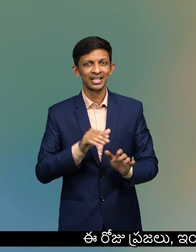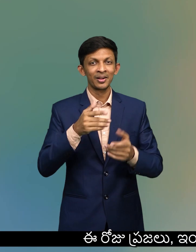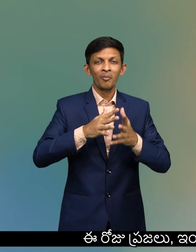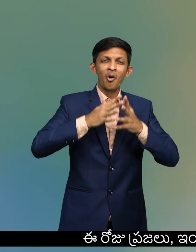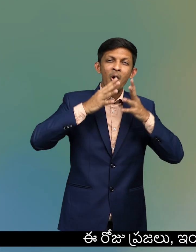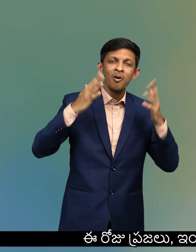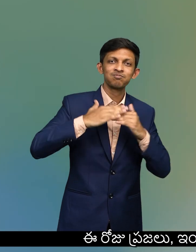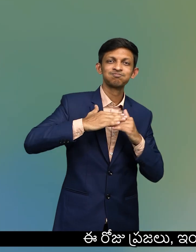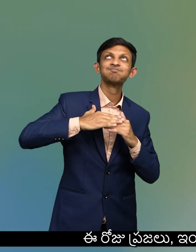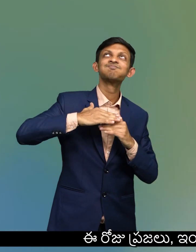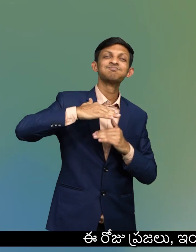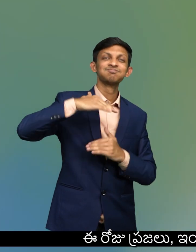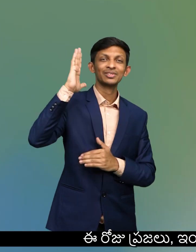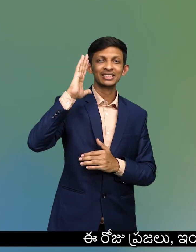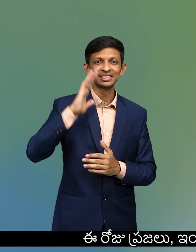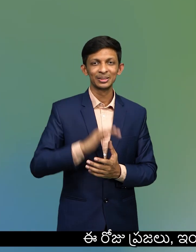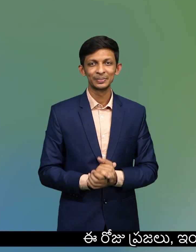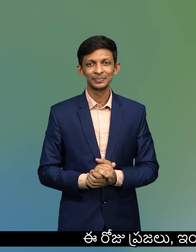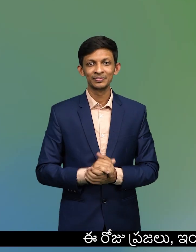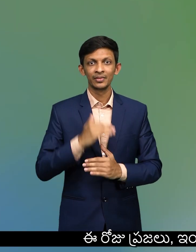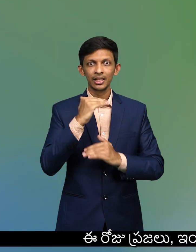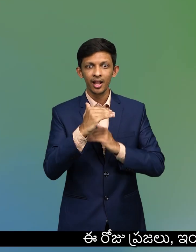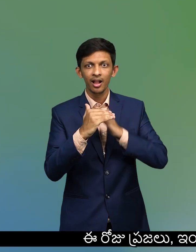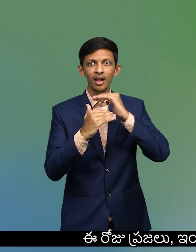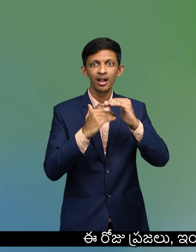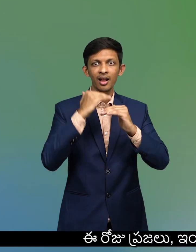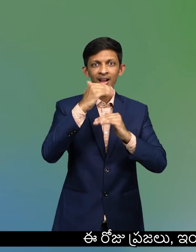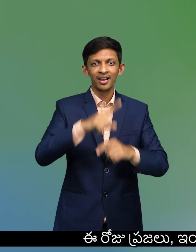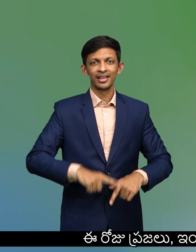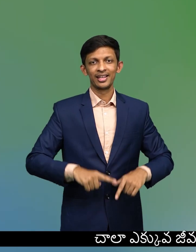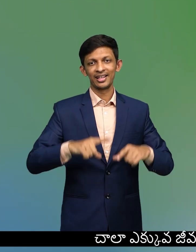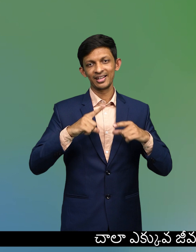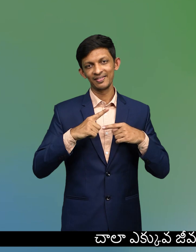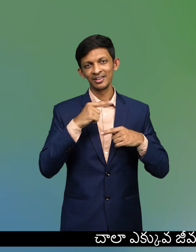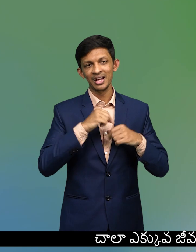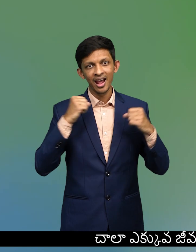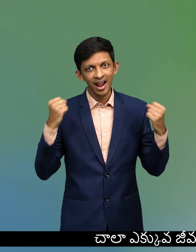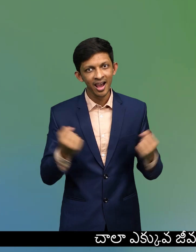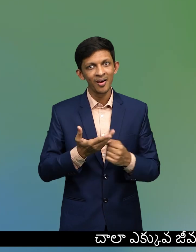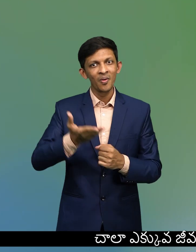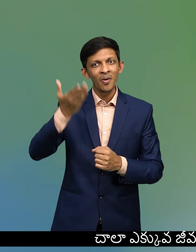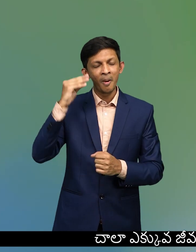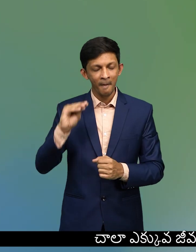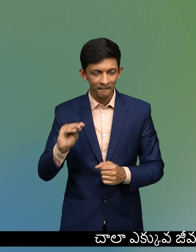ఈరోజు ప్రజలు ఇంతకుముందు సాధ్యమైన దానికంటే చాలా ఎక్కువ జీవన ప్రమాణాలను కలిగి